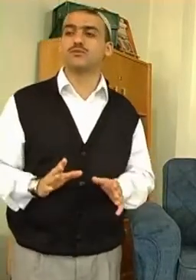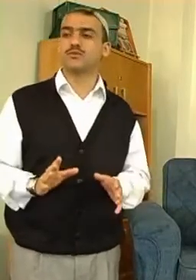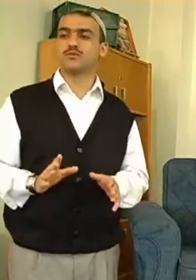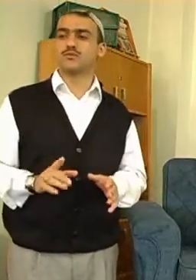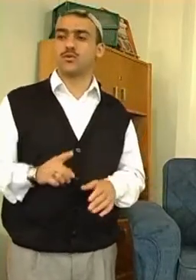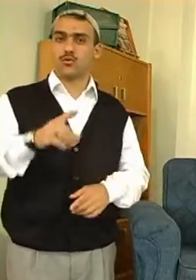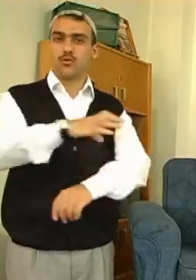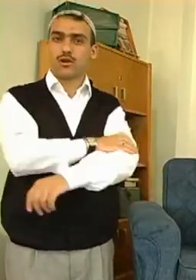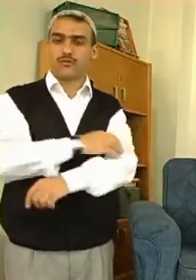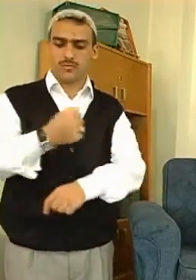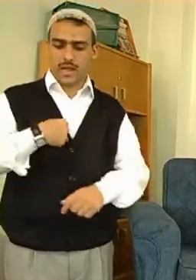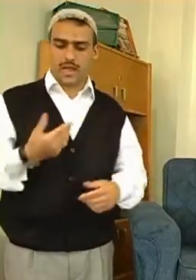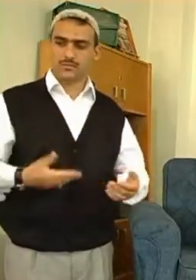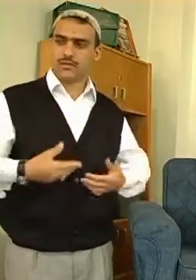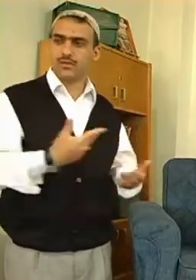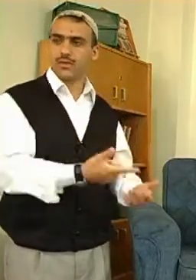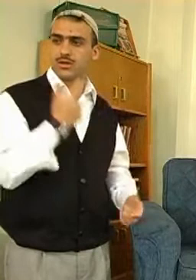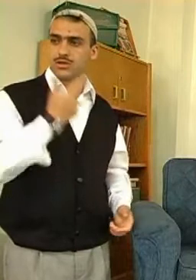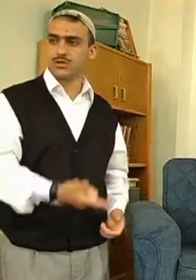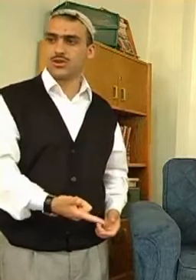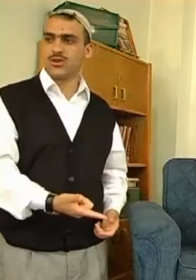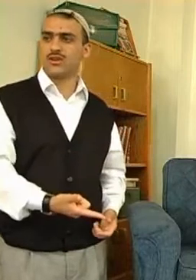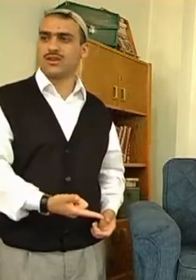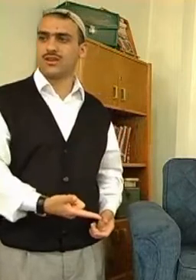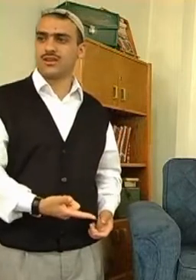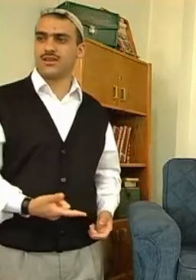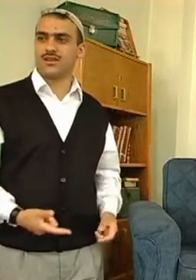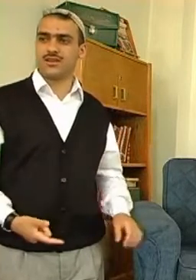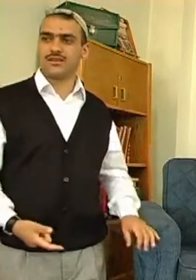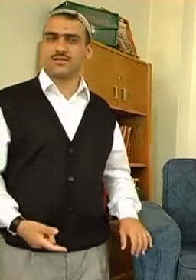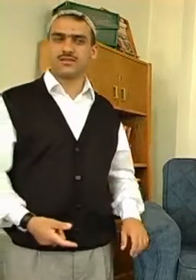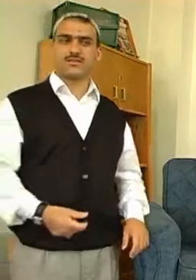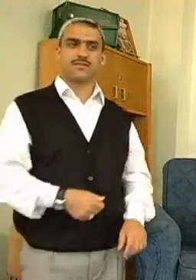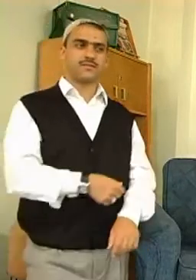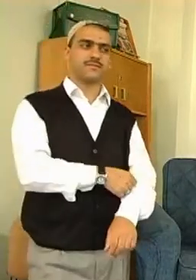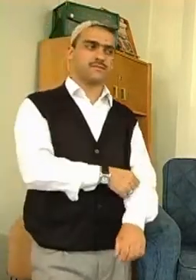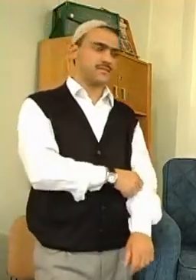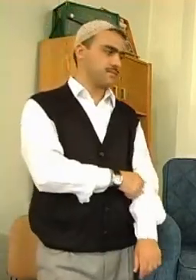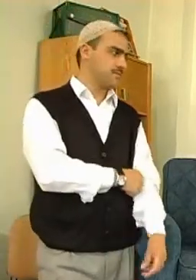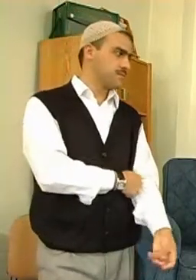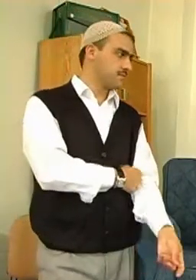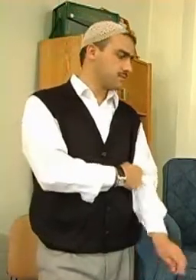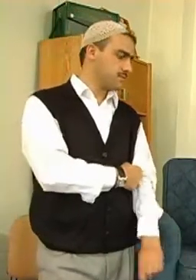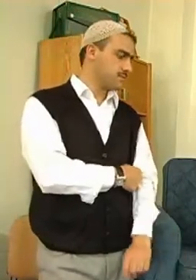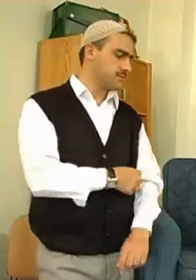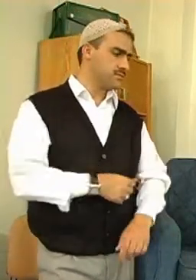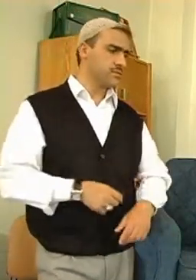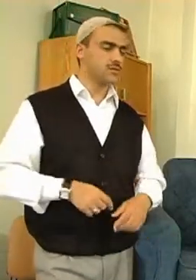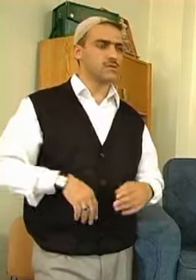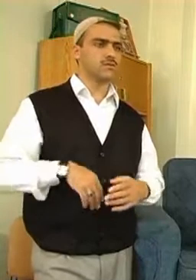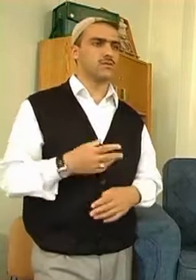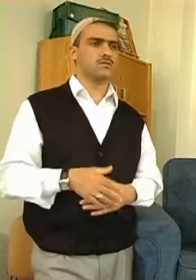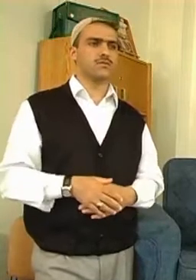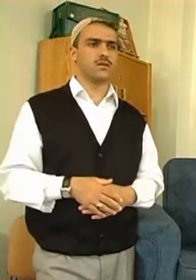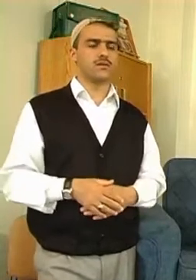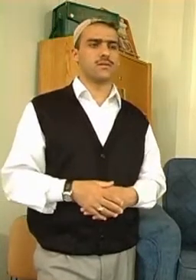Satır, geçmişten elem almaz hayvan, gelecekten endişe duymaz. İlahir. He. Peki. Sonra tefessü